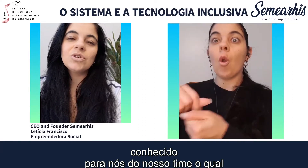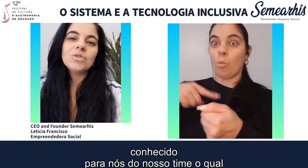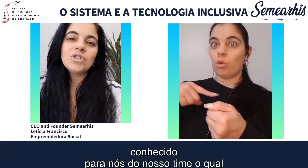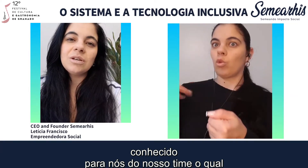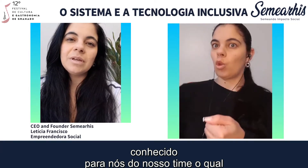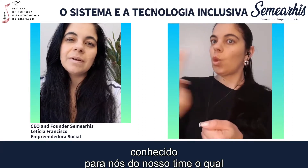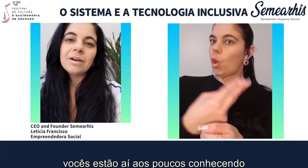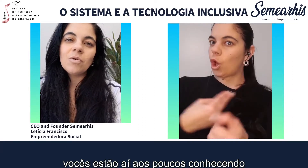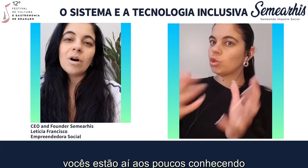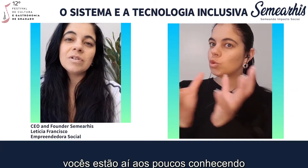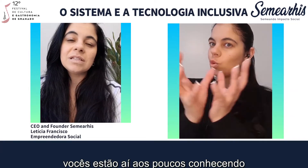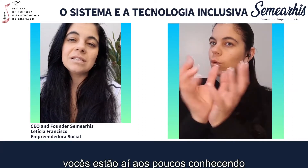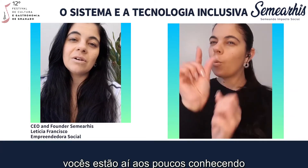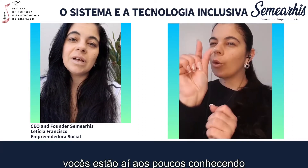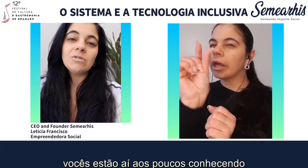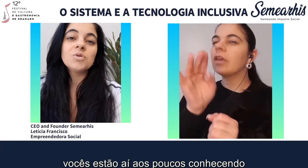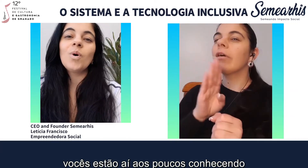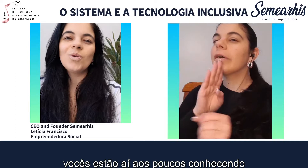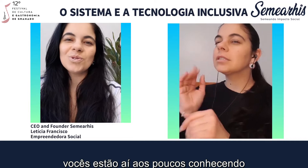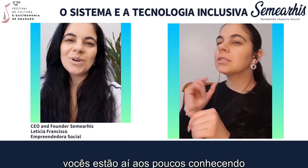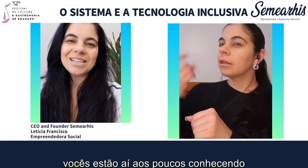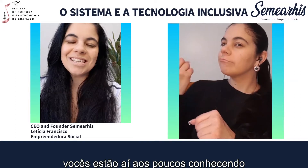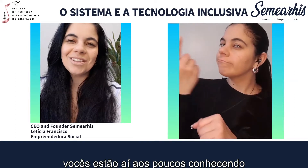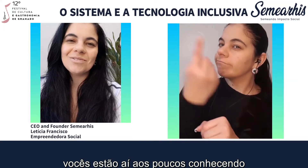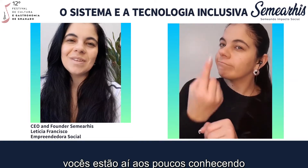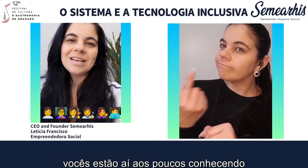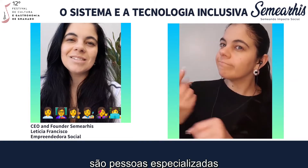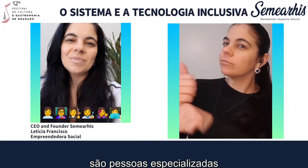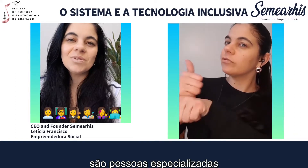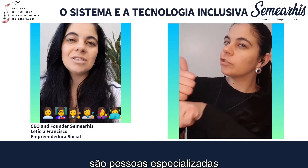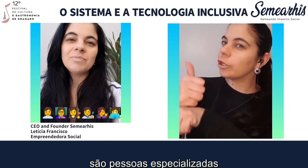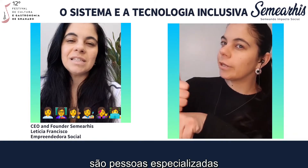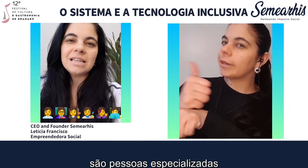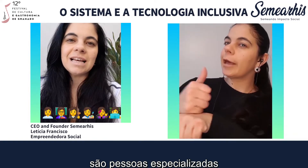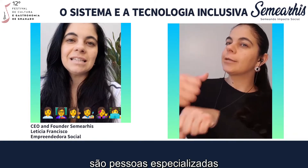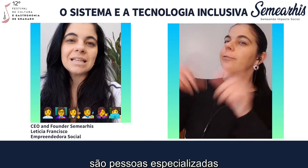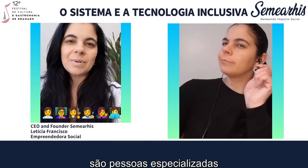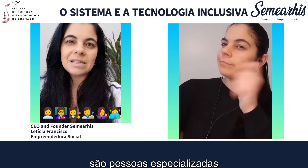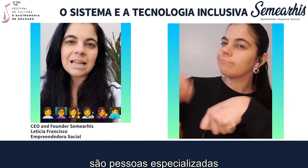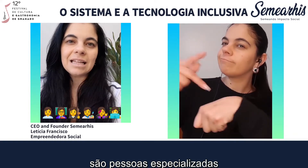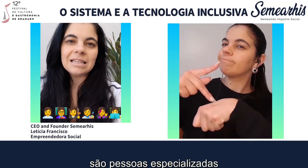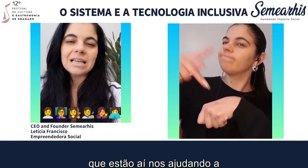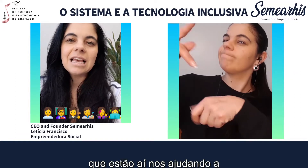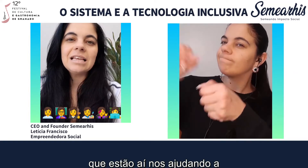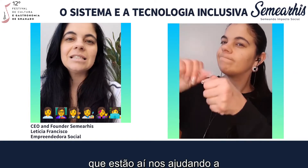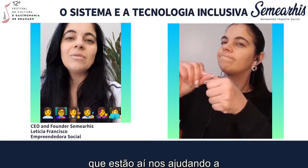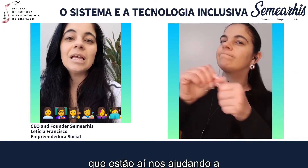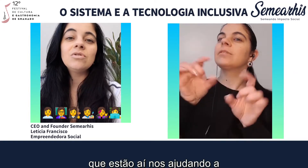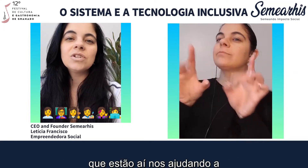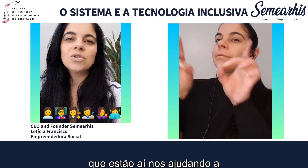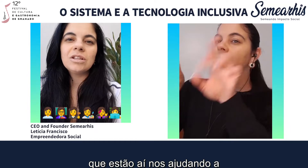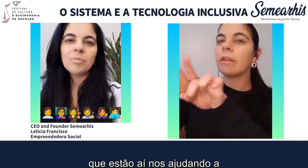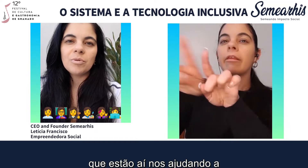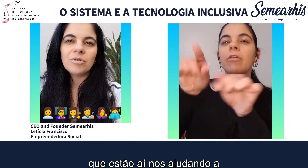do nosso time, o qual vocês estão aí aos poucos conhecendo, são pessoas especializadas, capacitadas, que estão aí